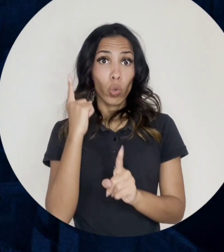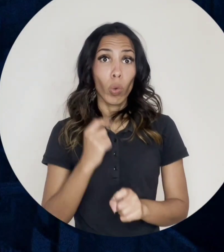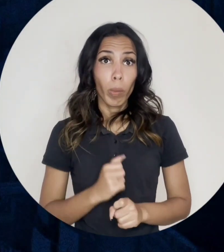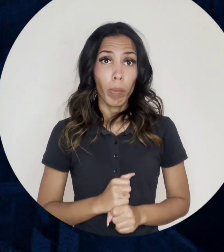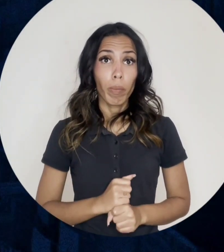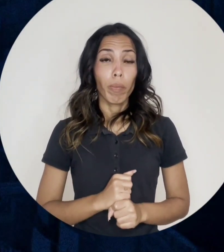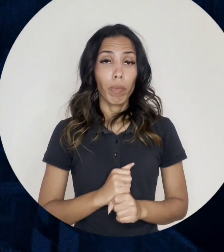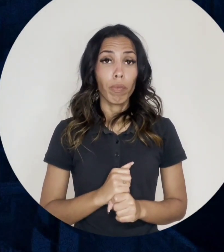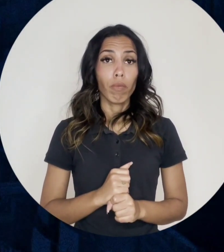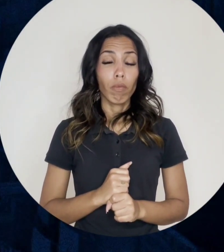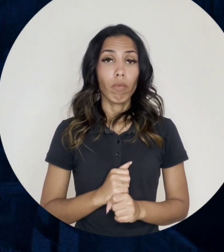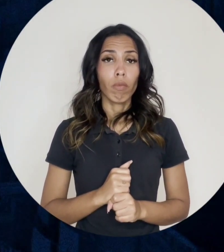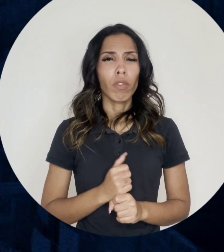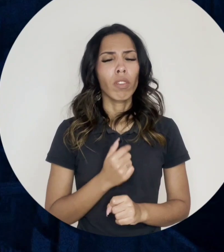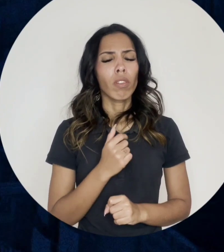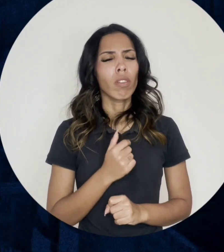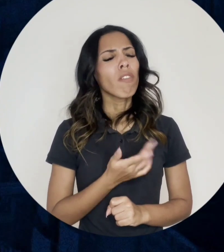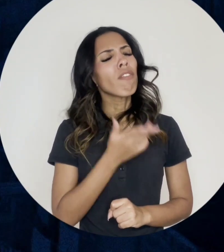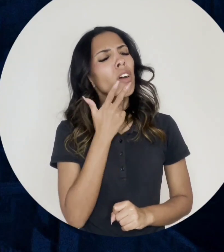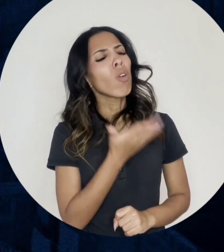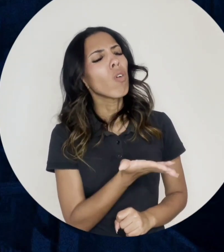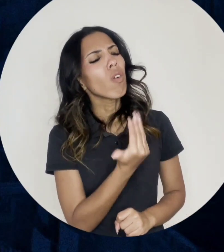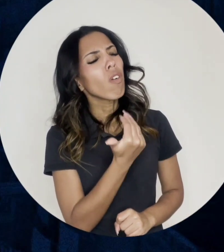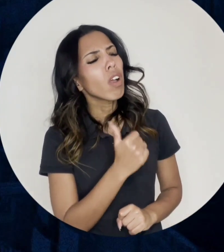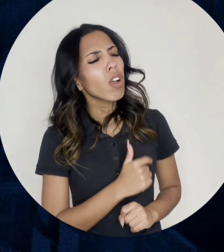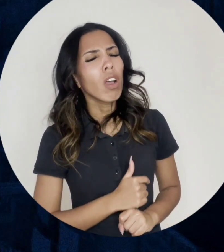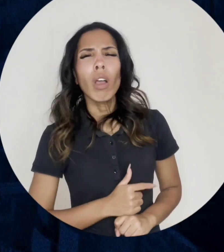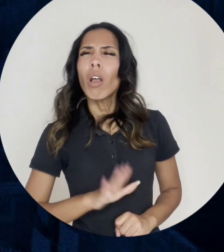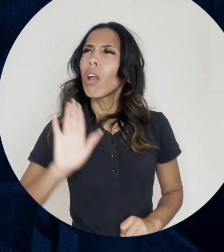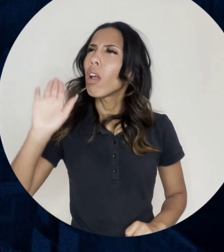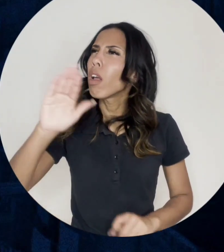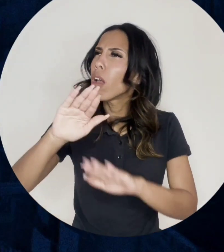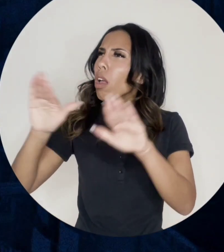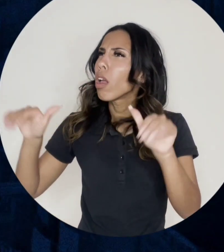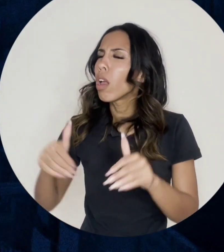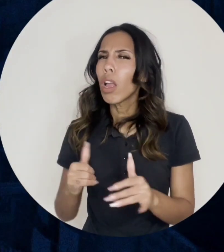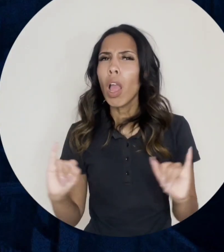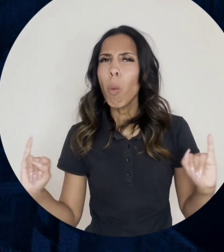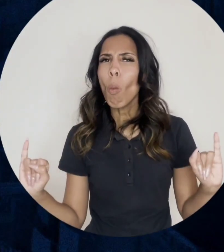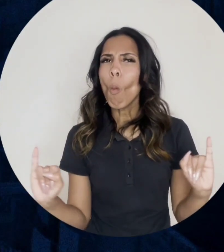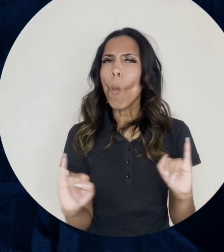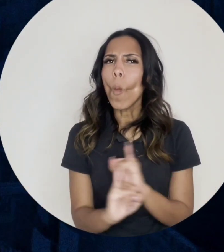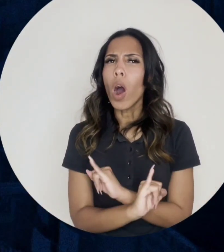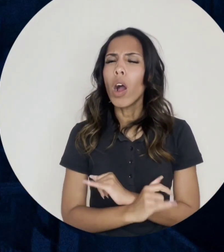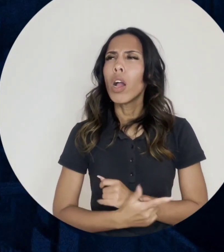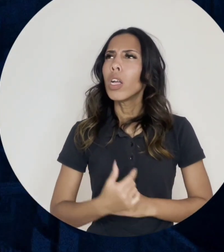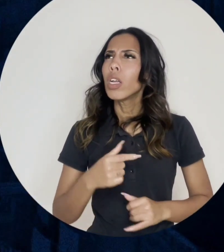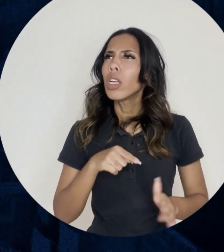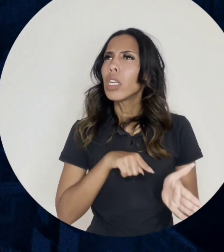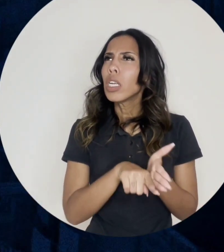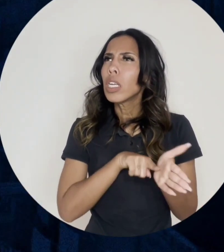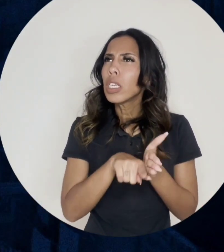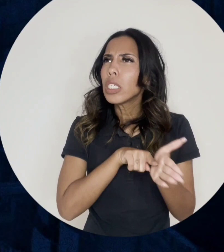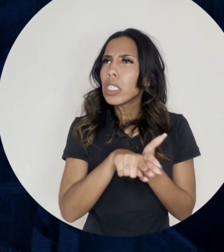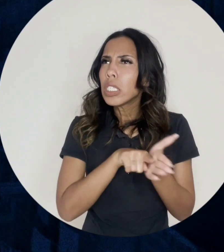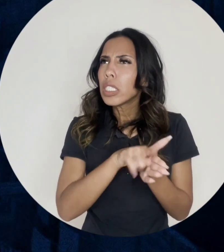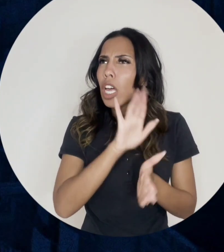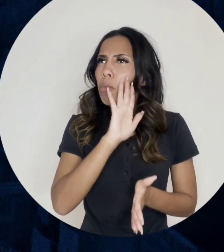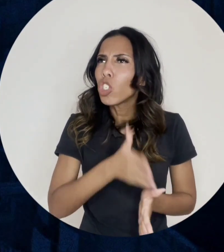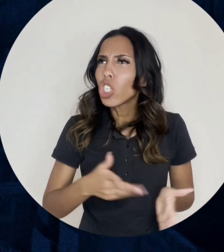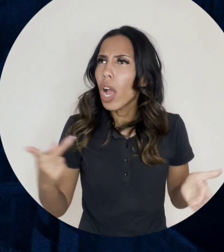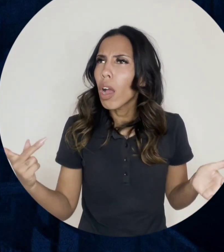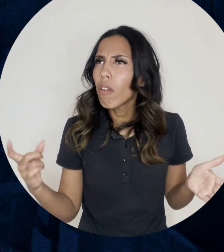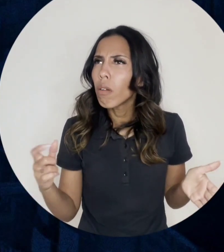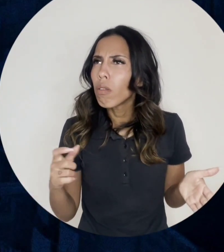falou: vem cá, vocês já fizeram, porque ela está perdendo peso demais, um exame de escarro nela?